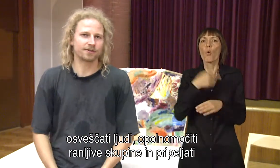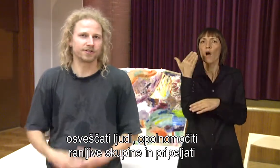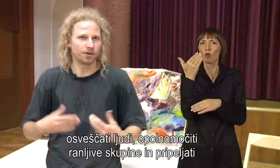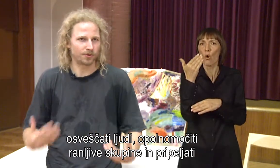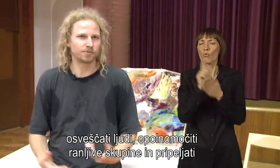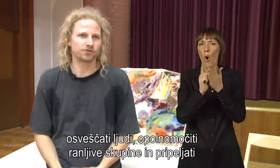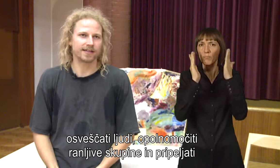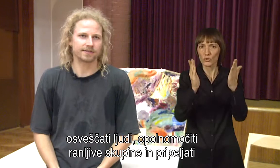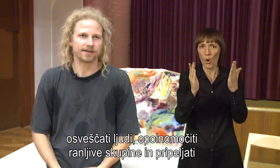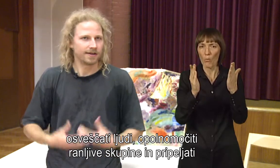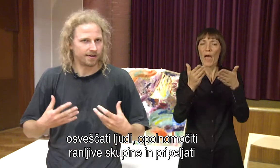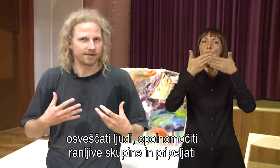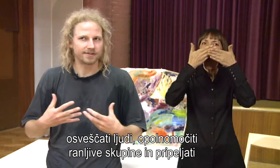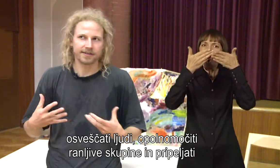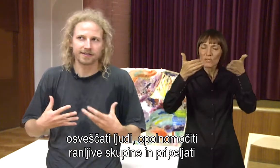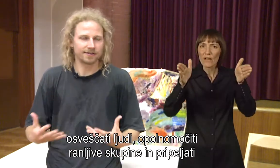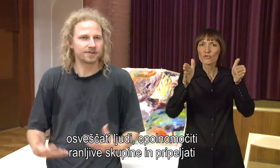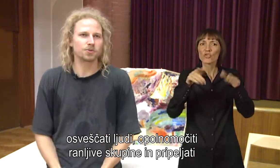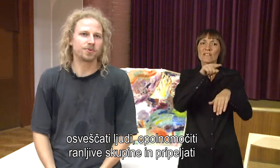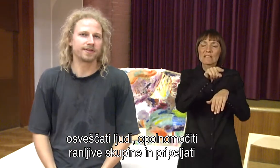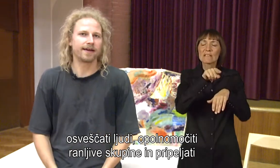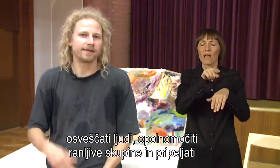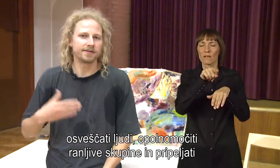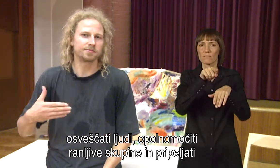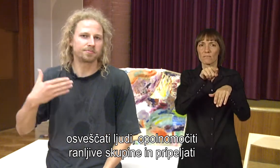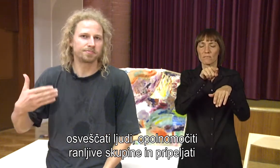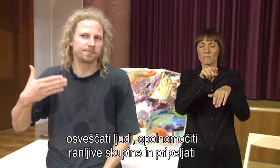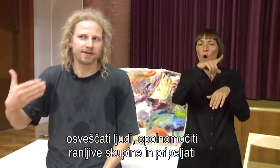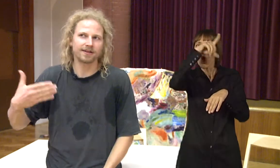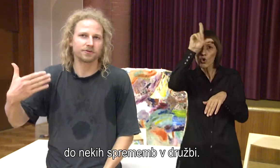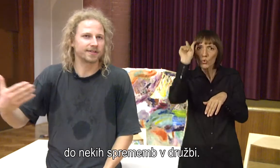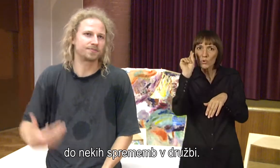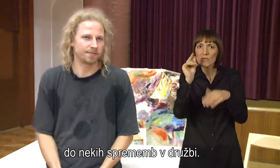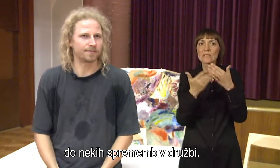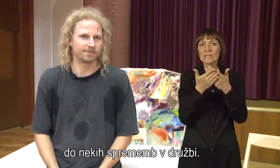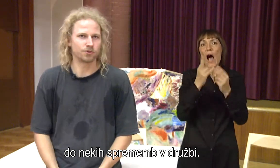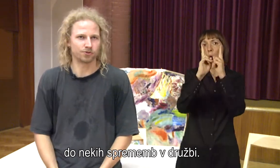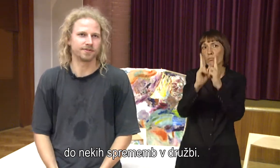ljudi, opolnomočevati te ranljive skupine in pripeljati do neke spremembe v družbi.